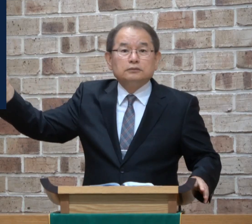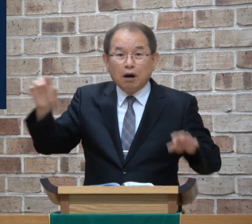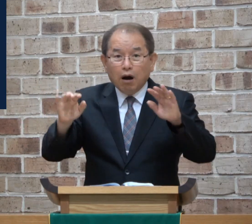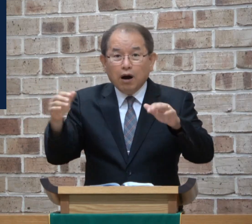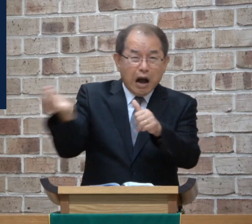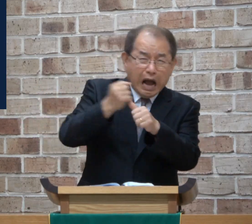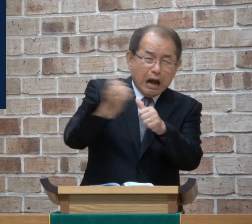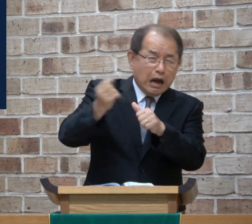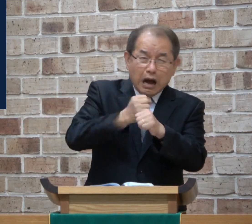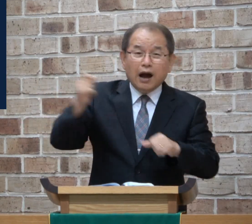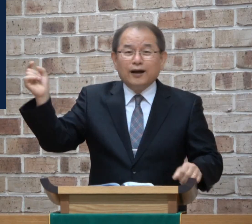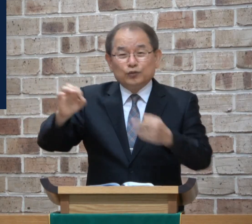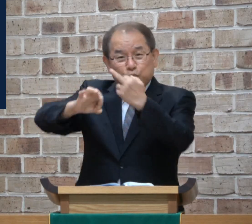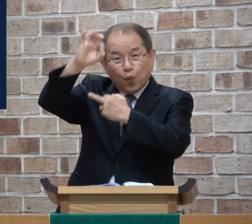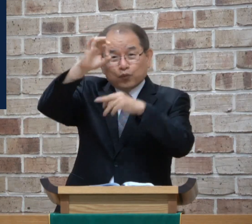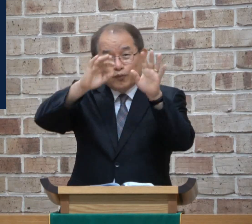대형 물고기인데